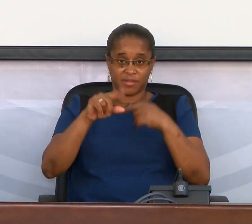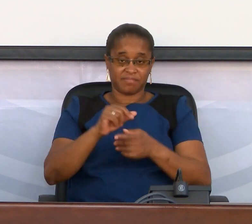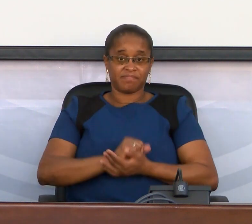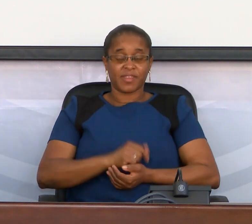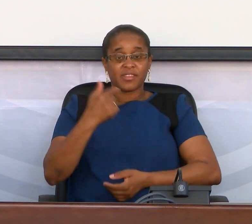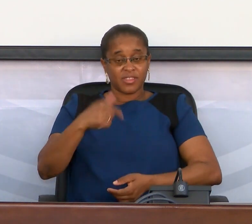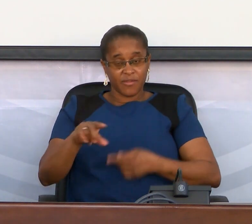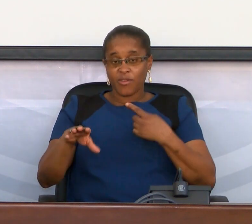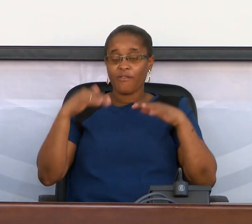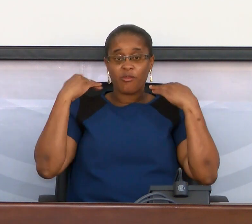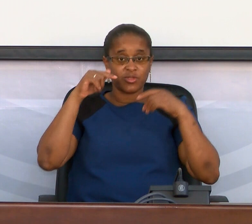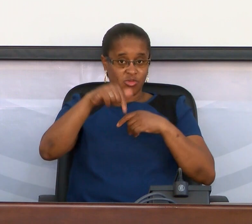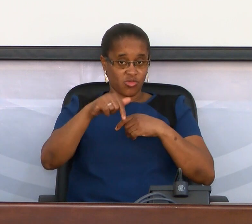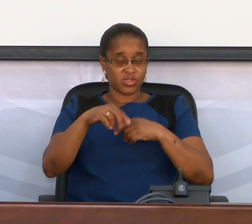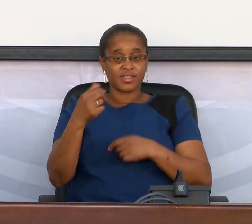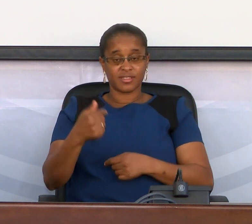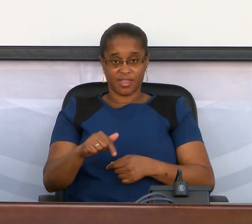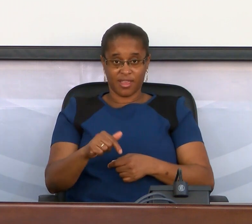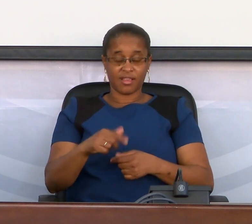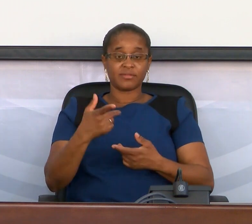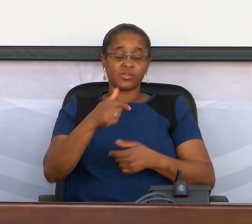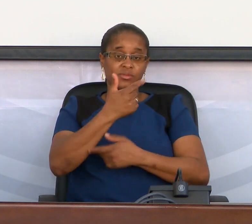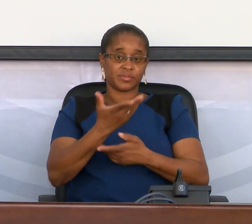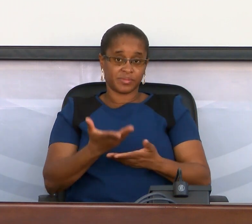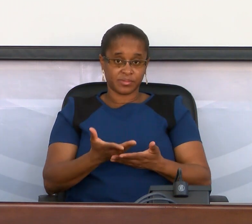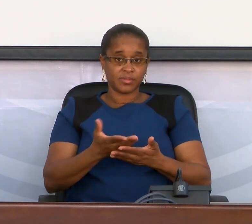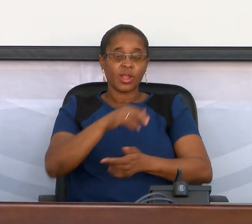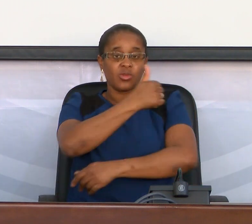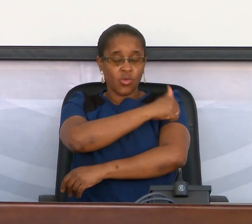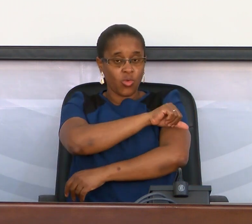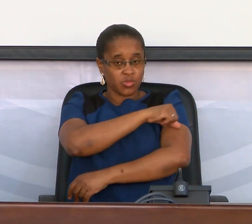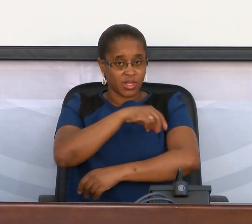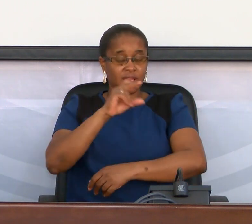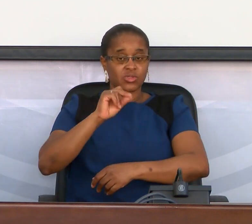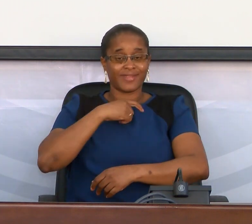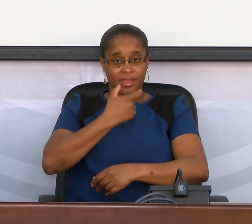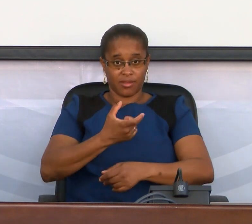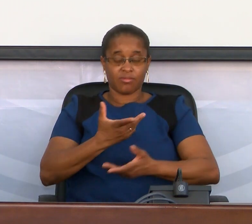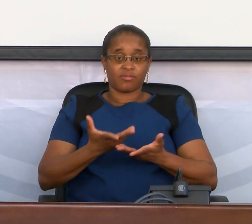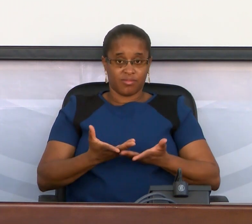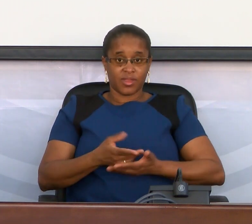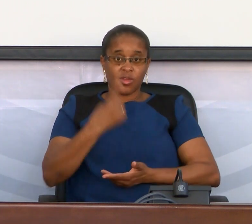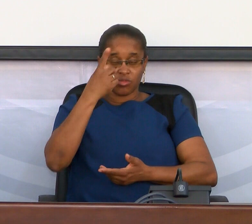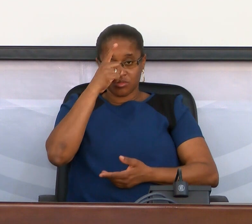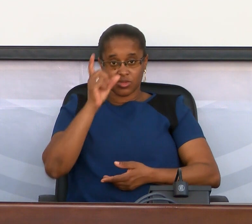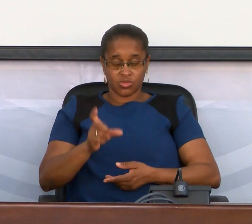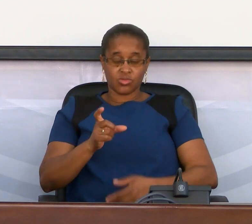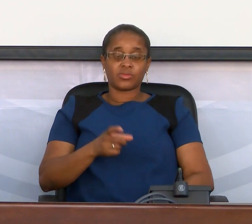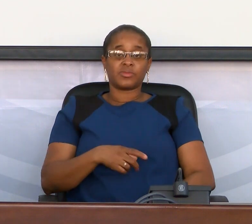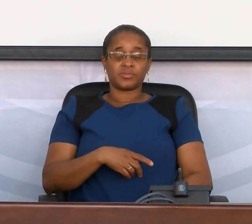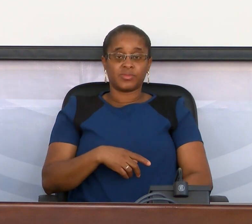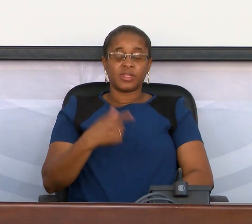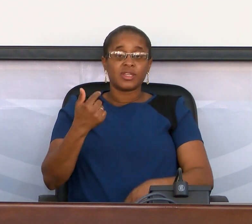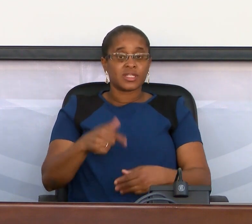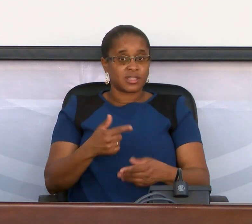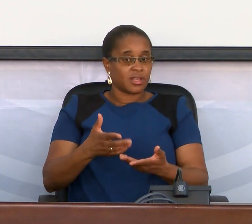a informação hoje que encontra-se internado no Hospital Agostinho Neto, uma pessoa que